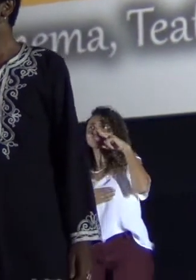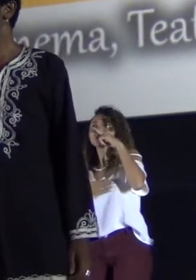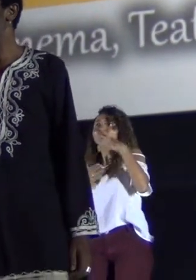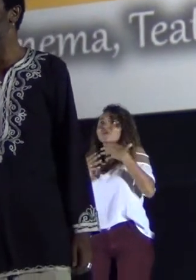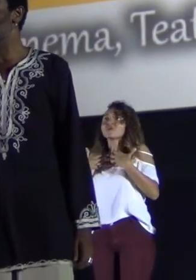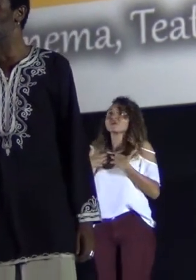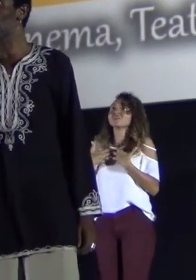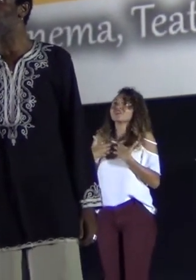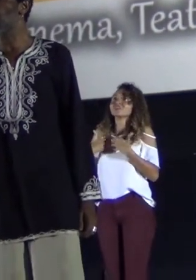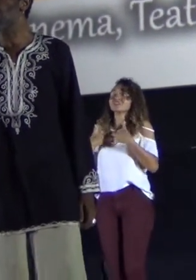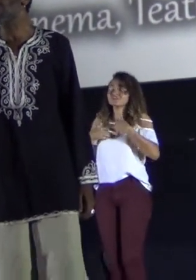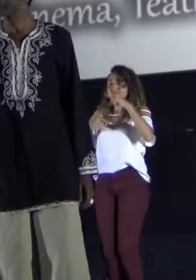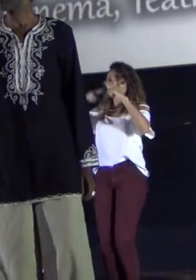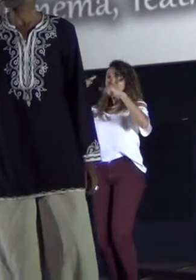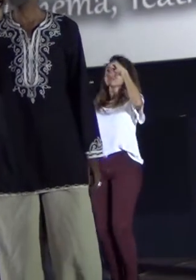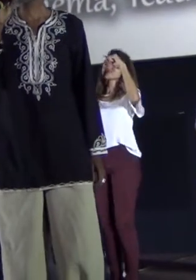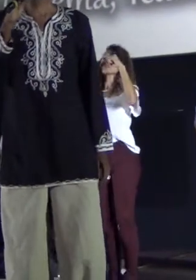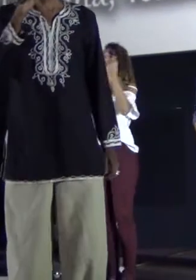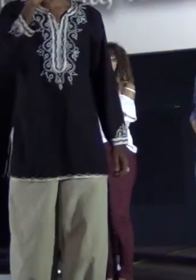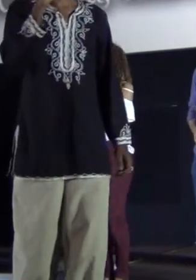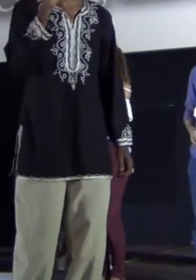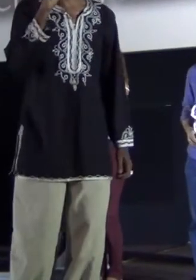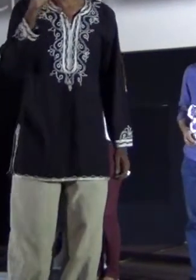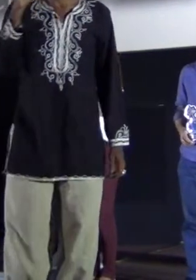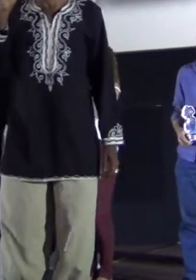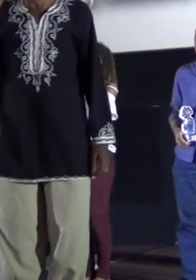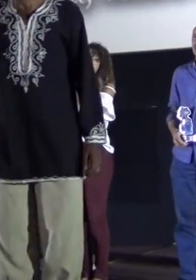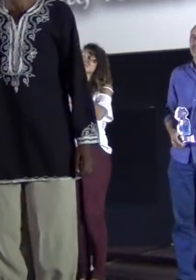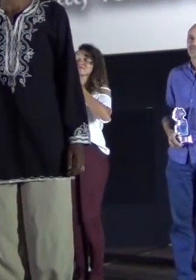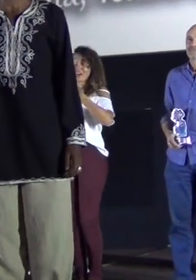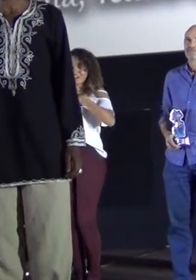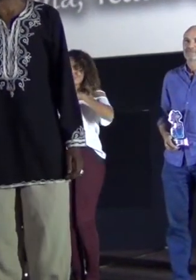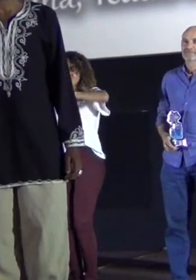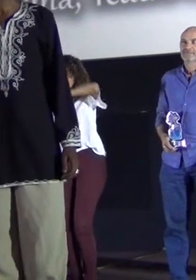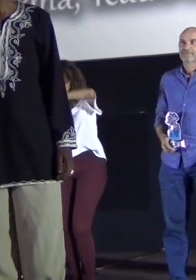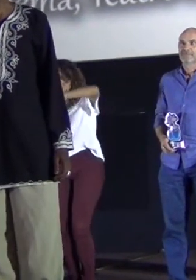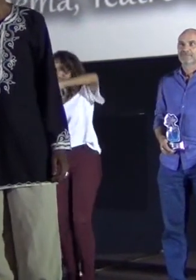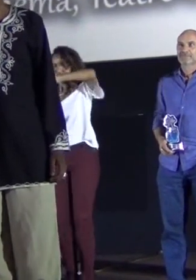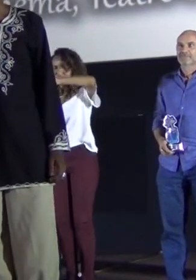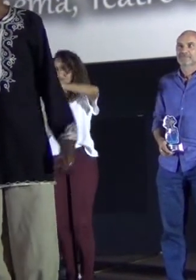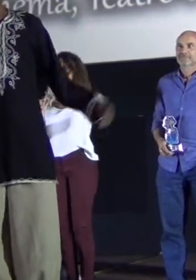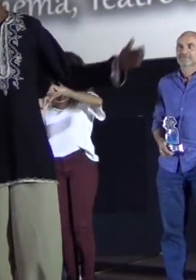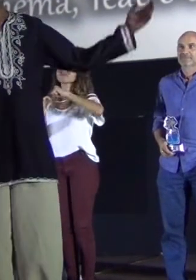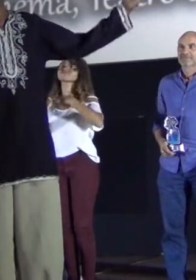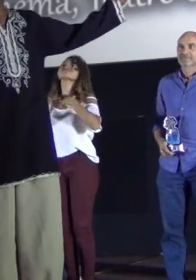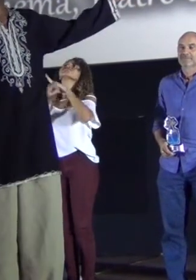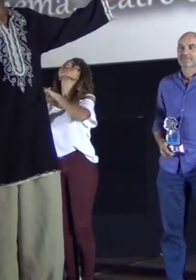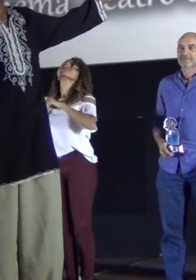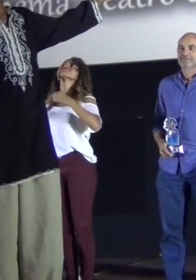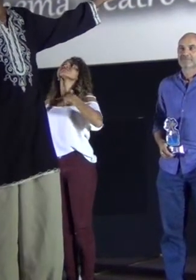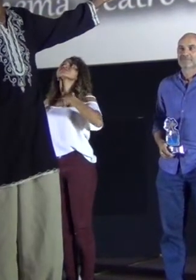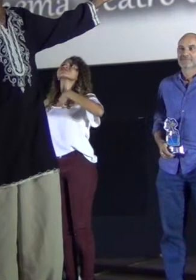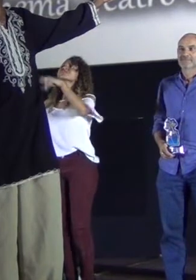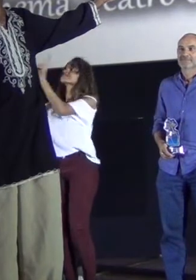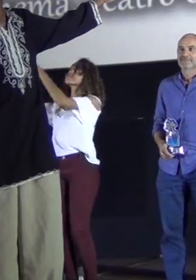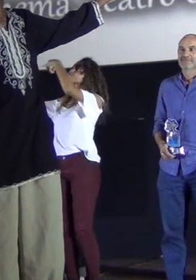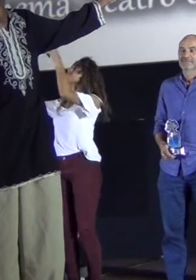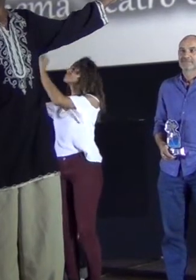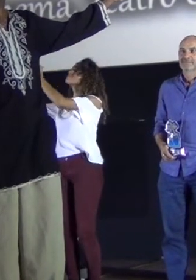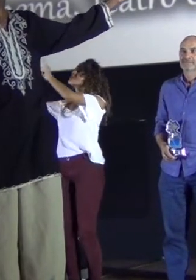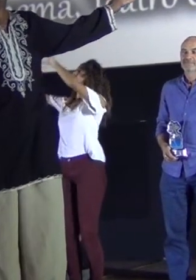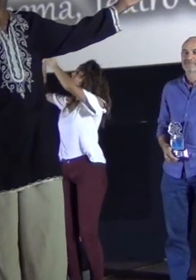Número estatístico. Mas vou reverter o decreto, vou repintar a